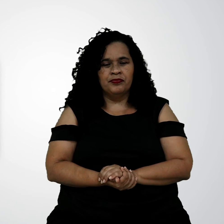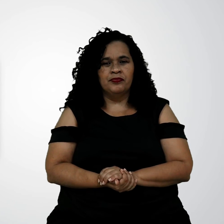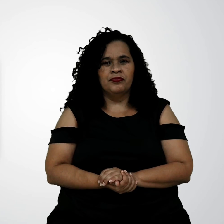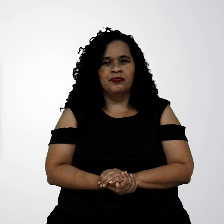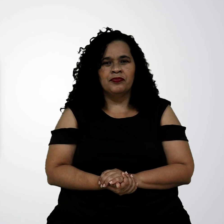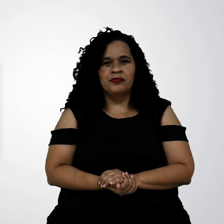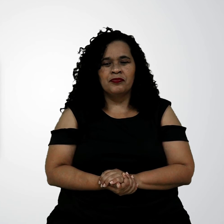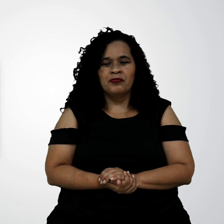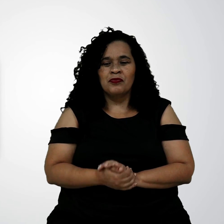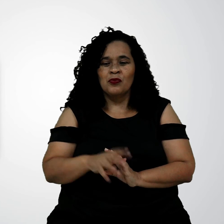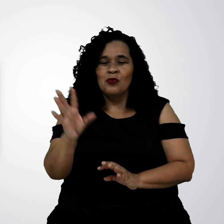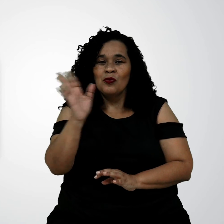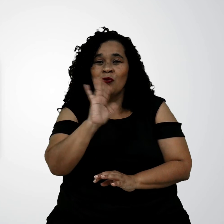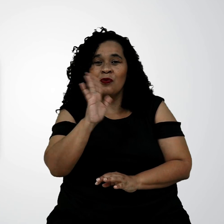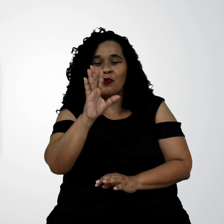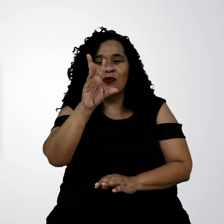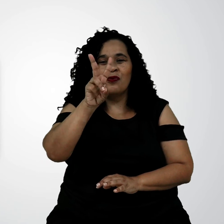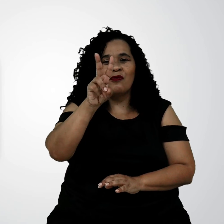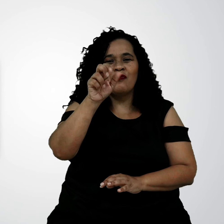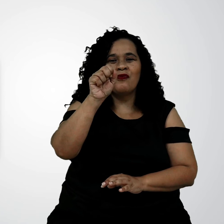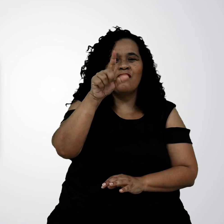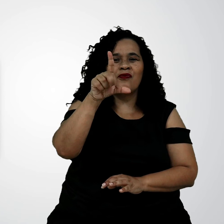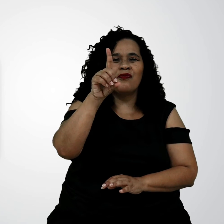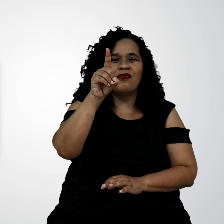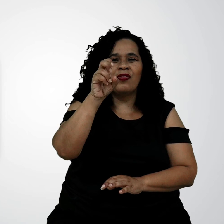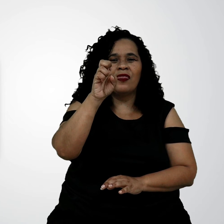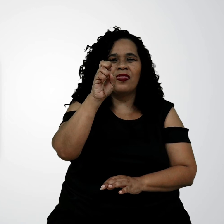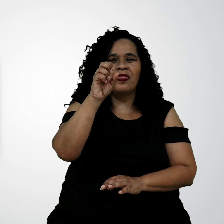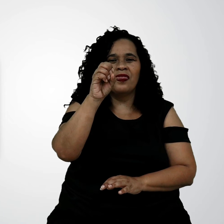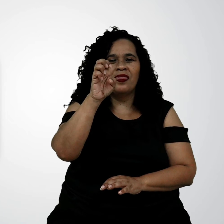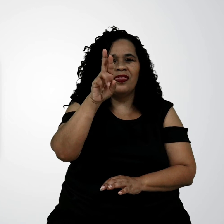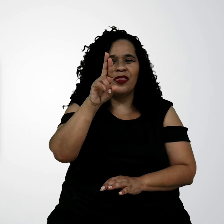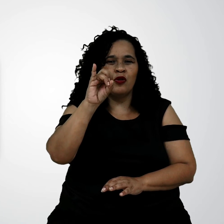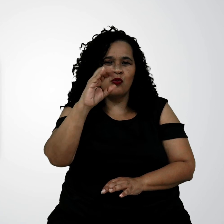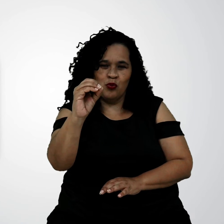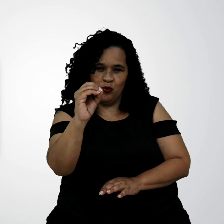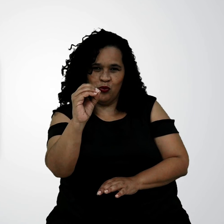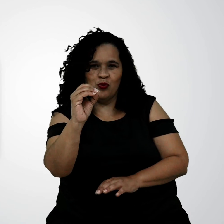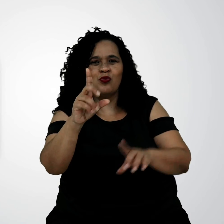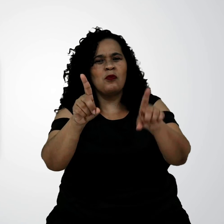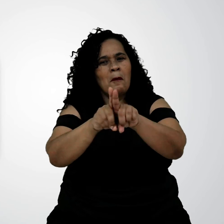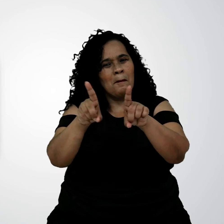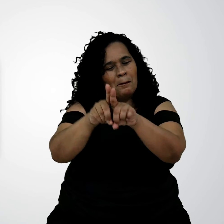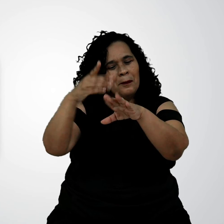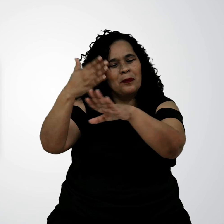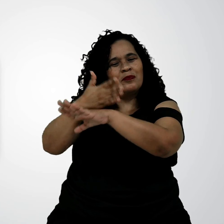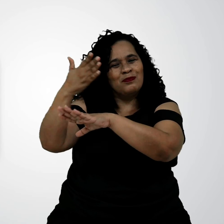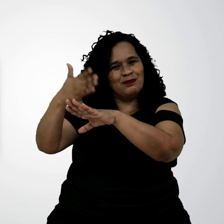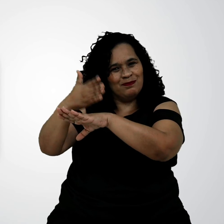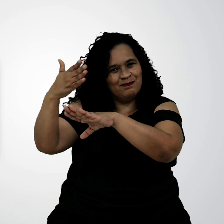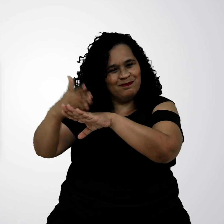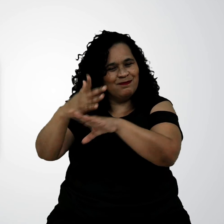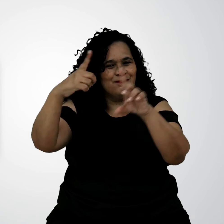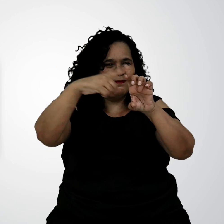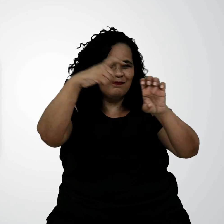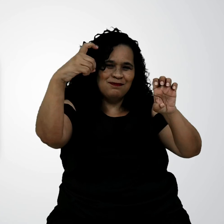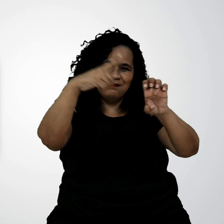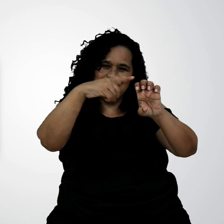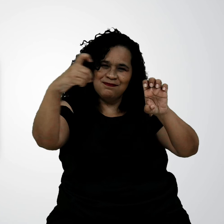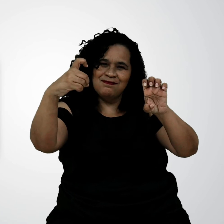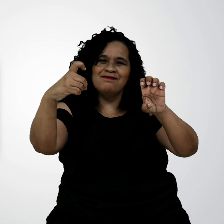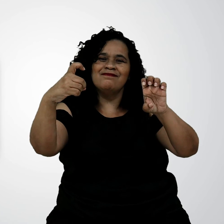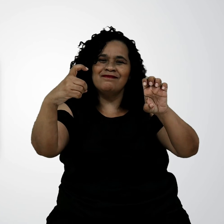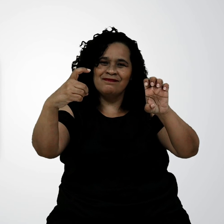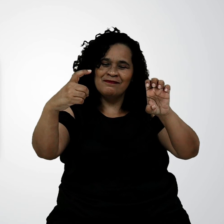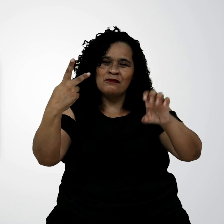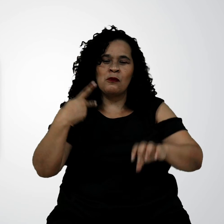Fala, Valdério, muito bom. Valdério faz parte da oficina lá dos empreendedores, é um cara extraordinário, presbítero